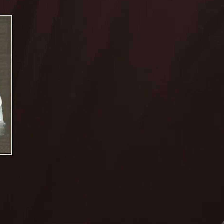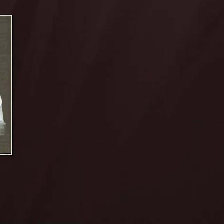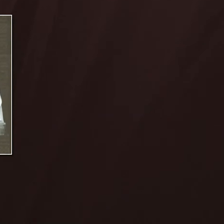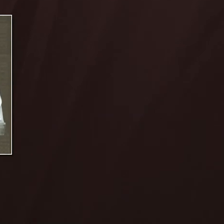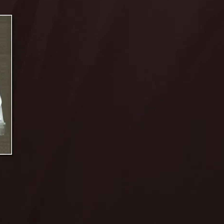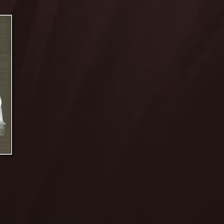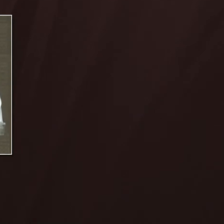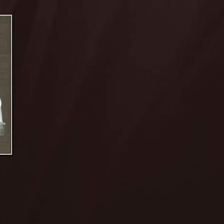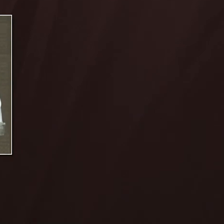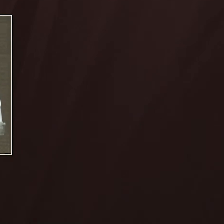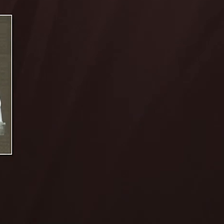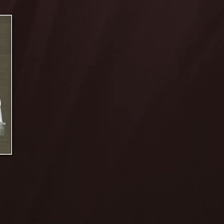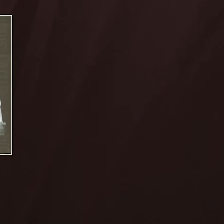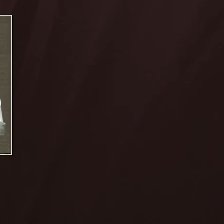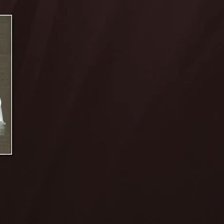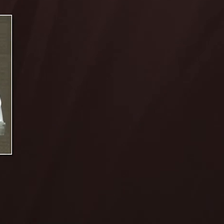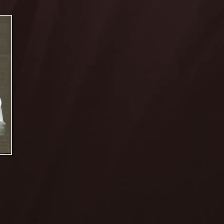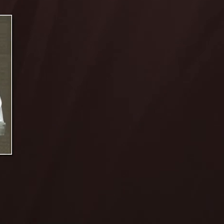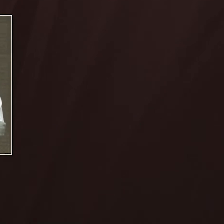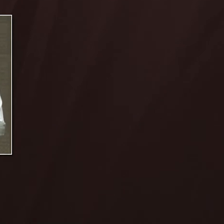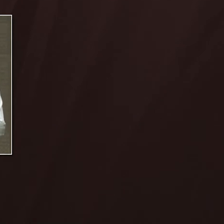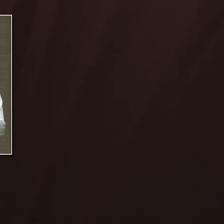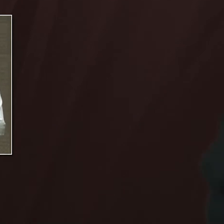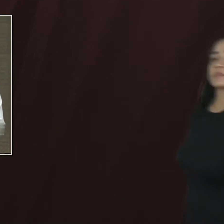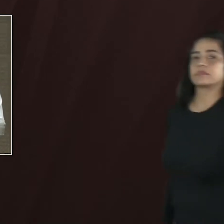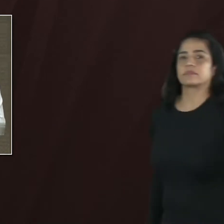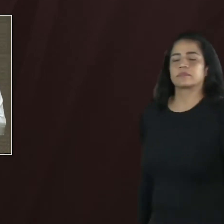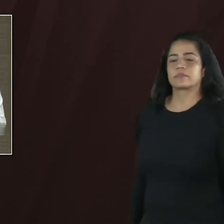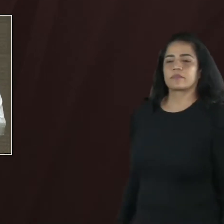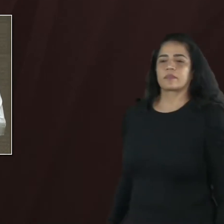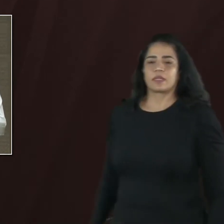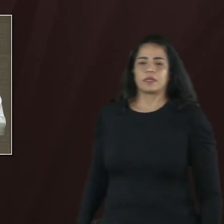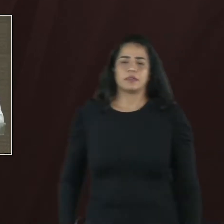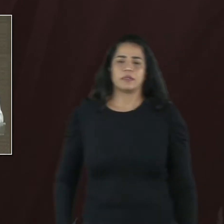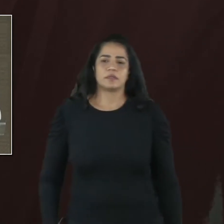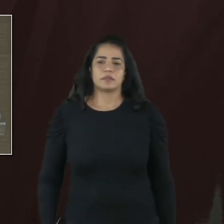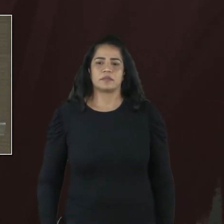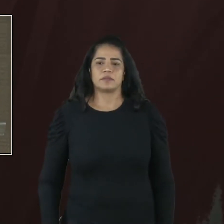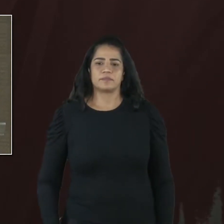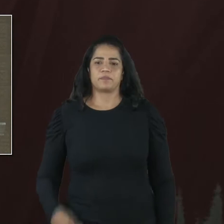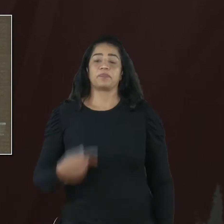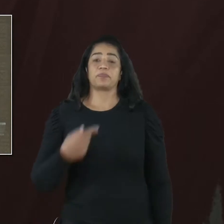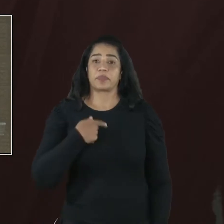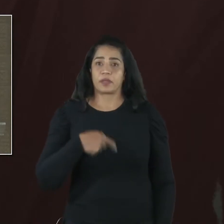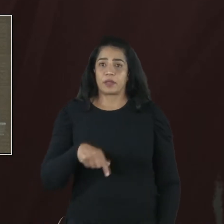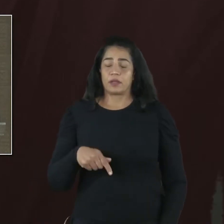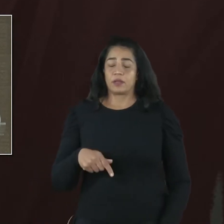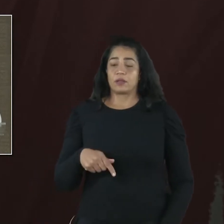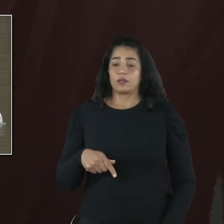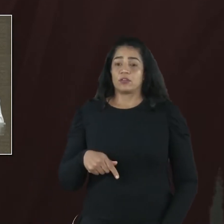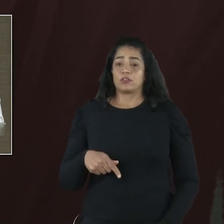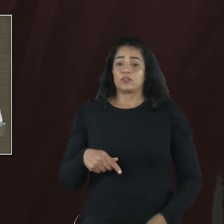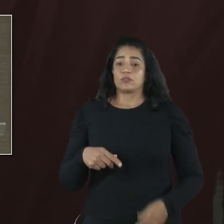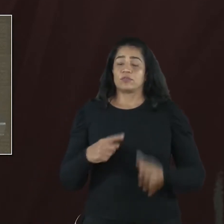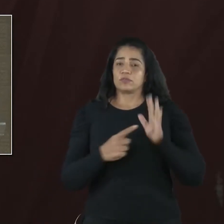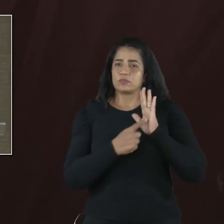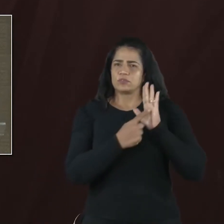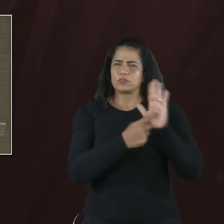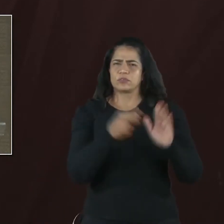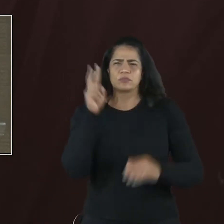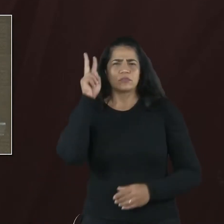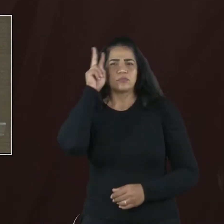Senhor Jesus, eles ouviram então para outra. Bom, eu vou contar uma história, um fato